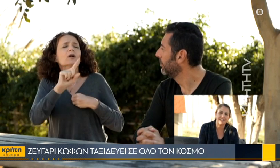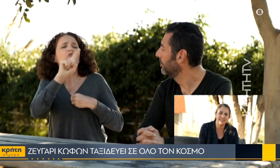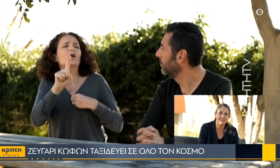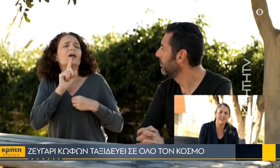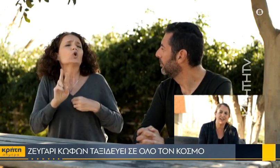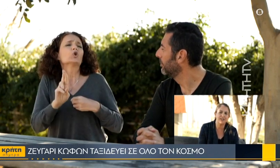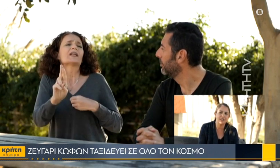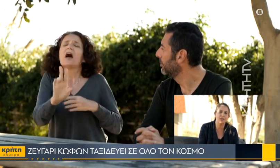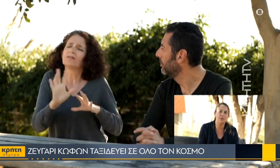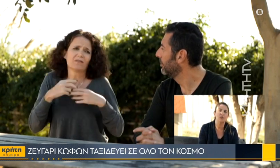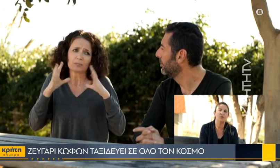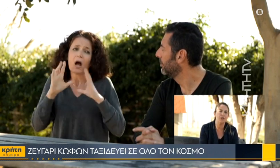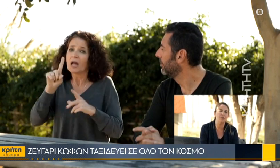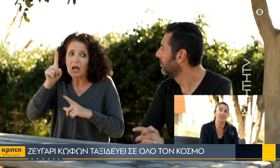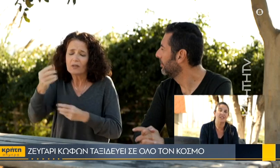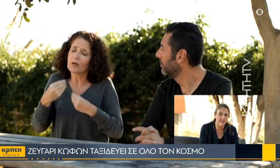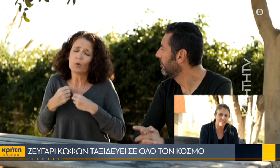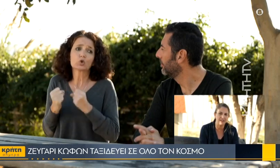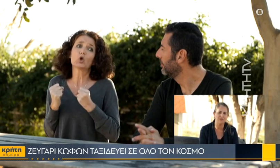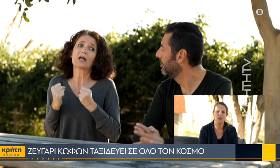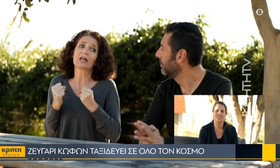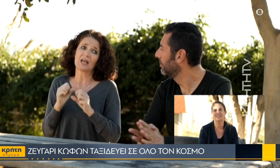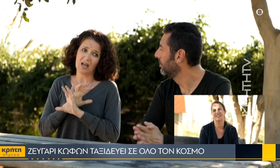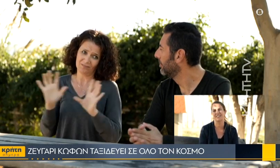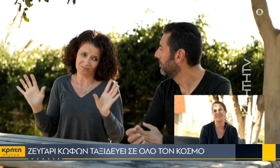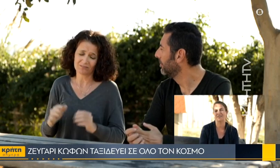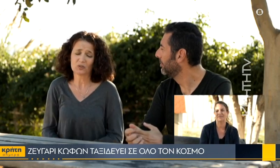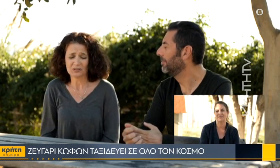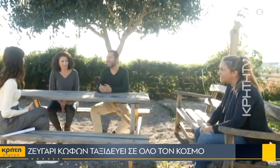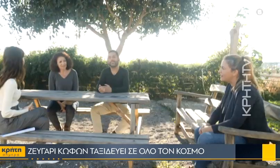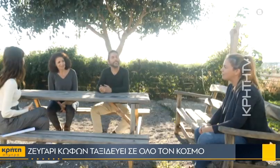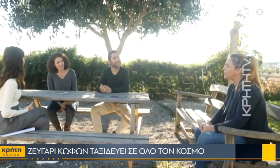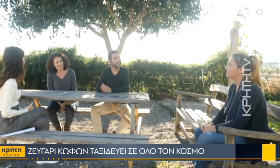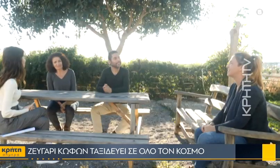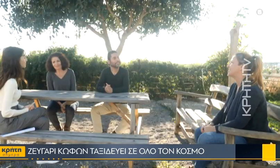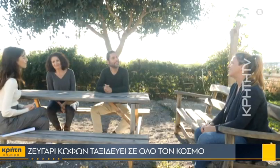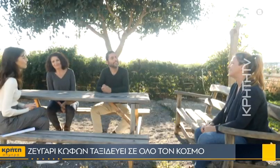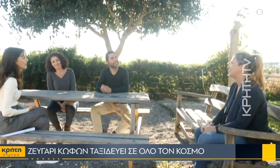αυτά τα ταξίδια είναι αυτά τα οποία σου δίνουν και την ενέργεια για να μπορέσεις να συνεχίζεις.